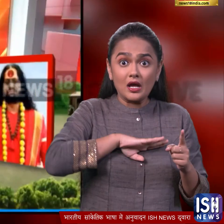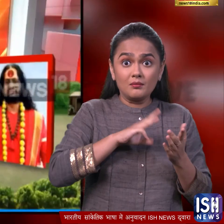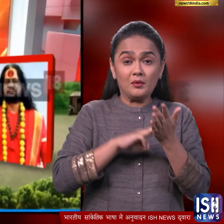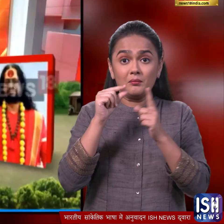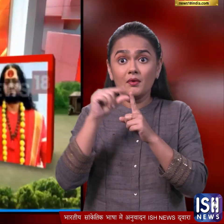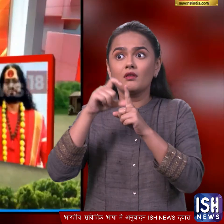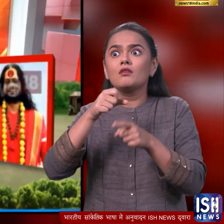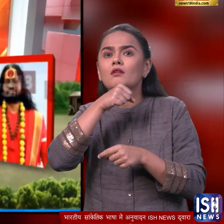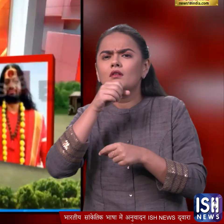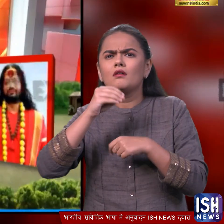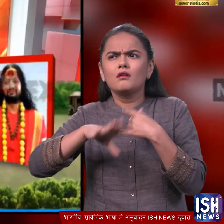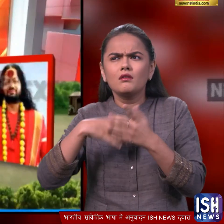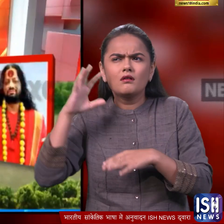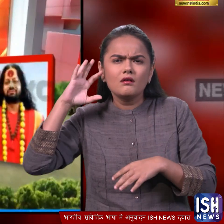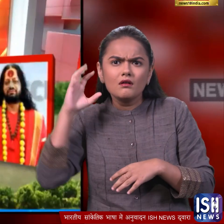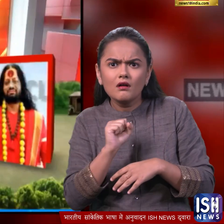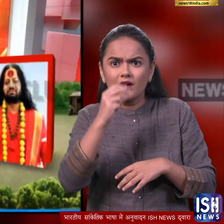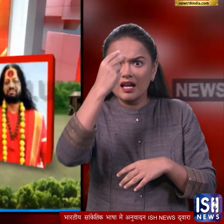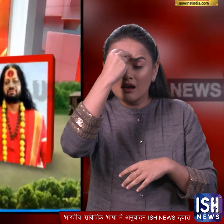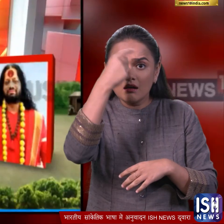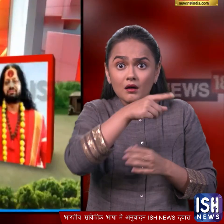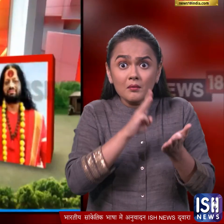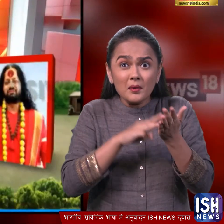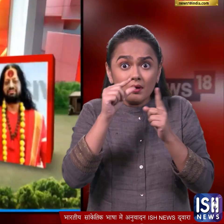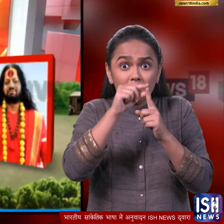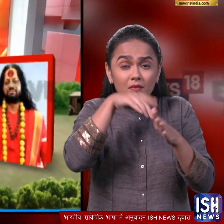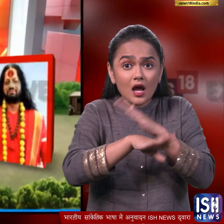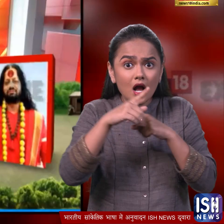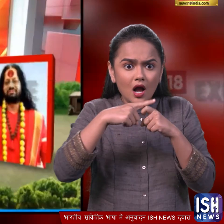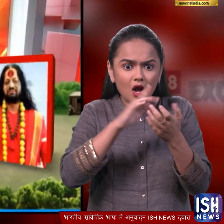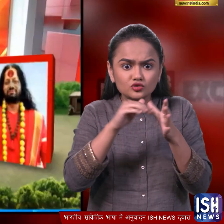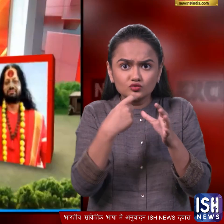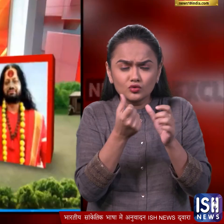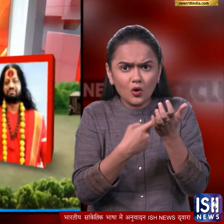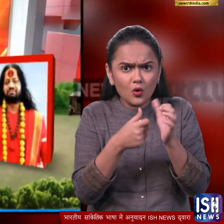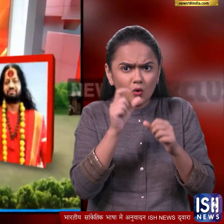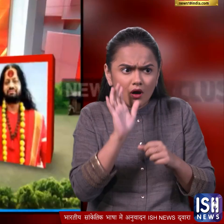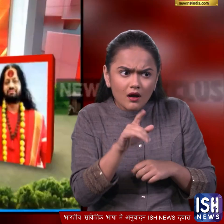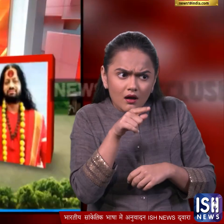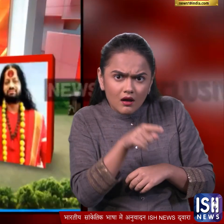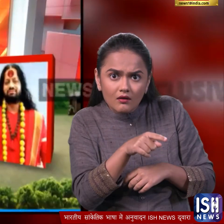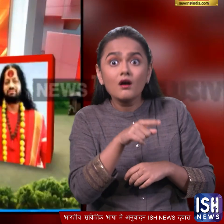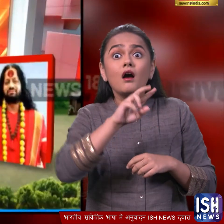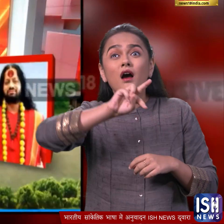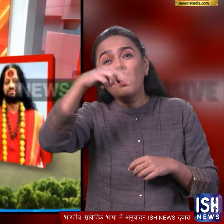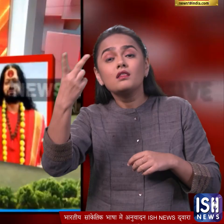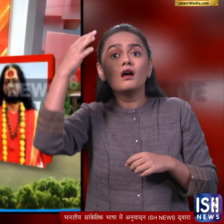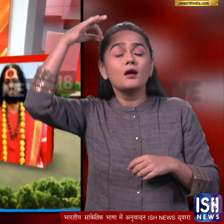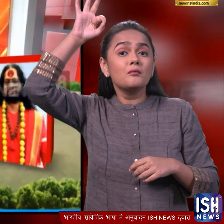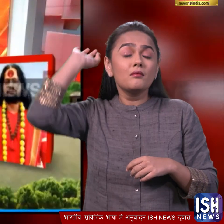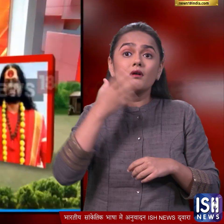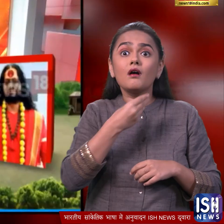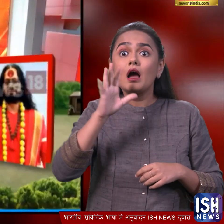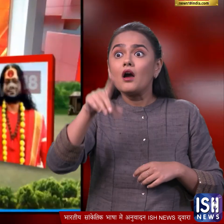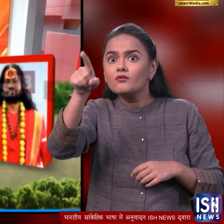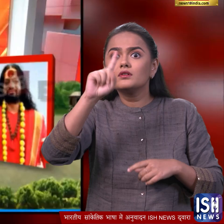और दिल्ली भेजा। पता चला कि पुलिस को कालीचरण महाराज के मध्य प्रदेश के खजुराहो में होने का सुराग महाराष्ट्र से मिला, जिसके